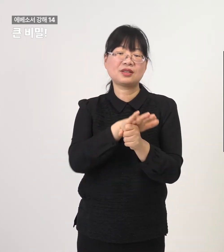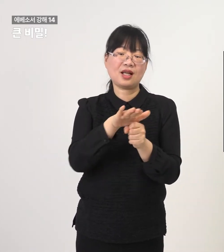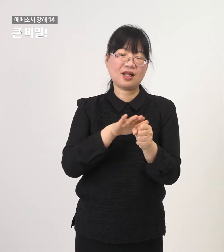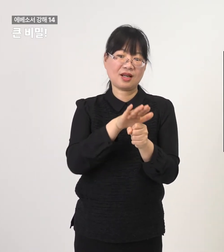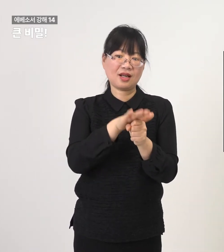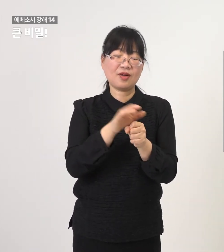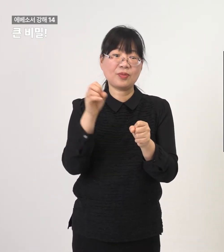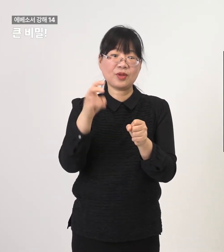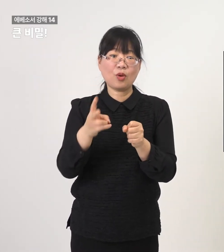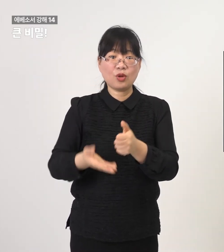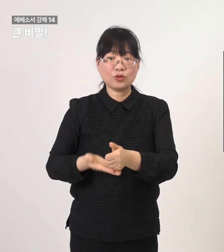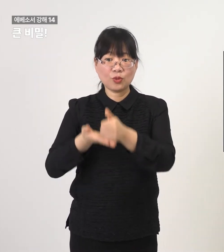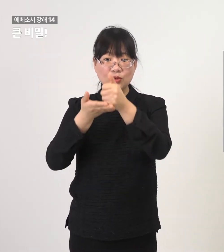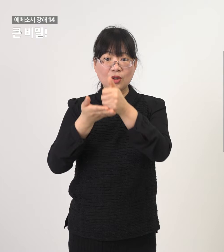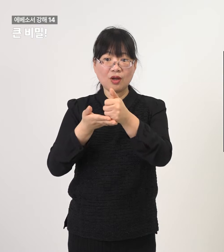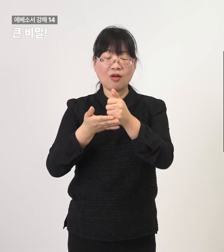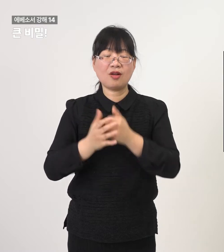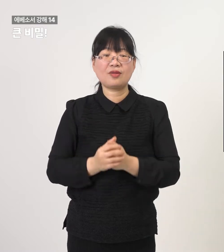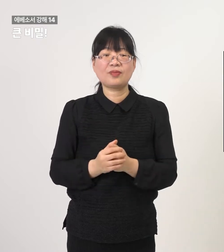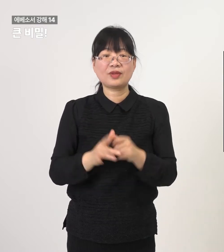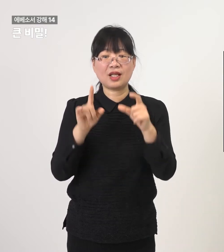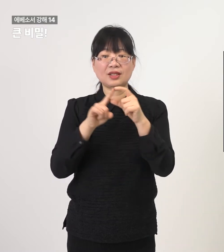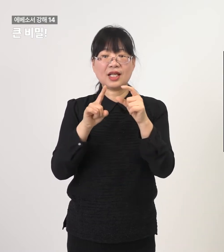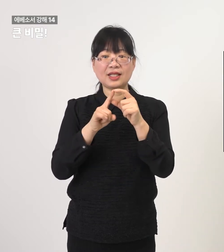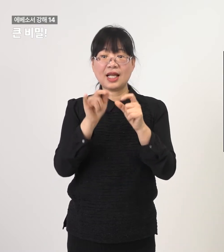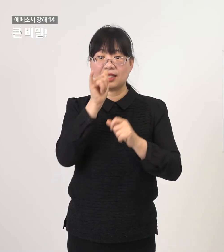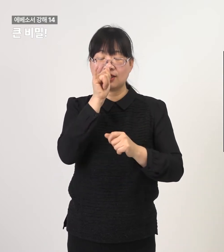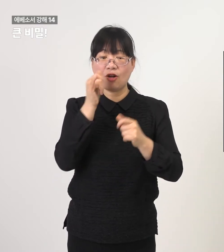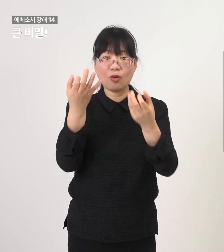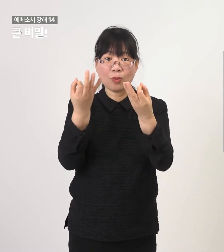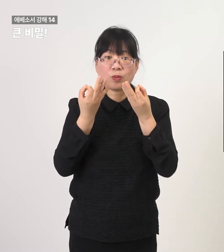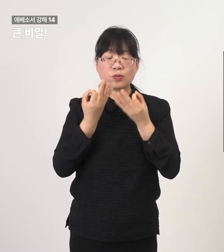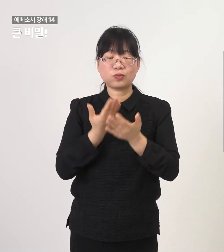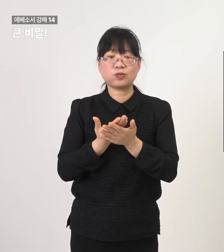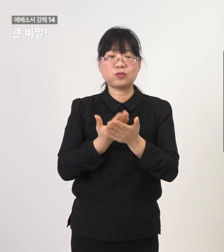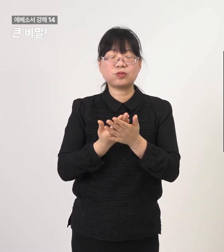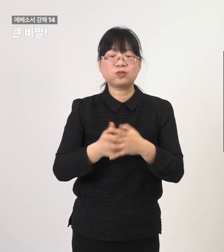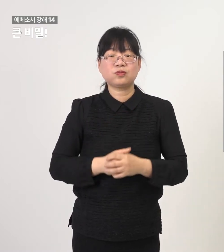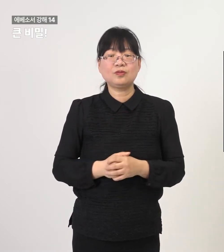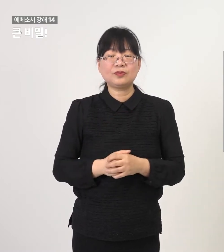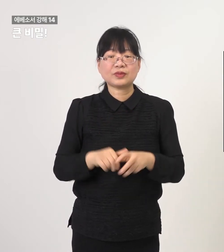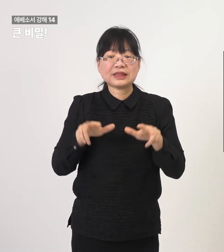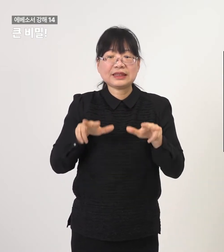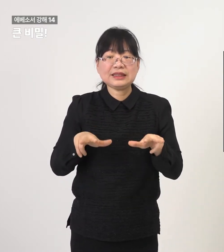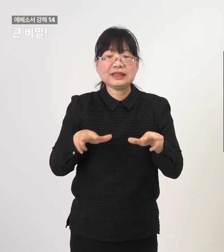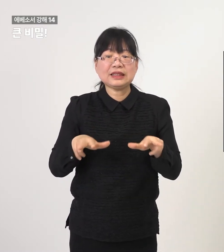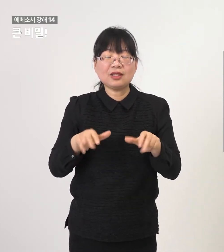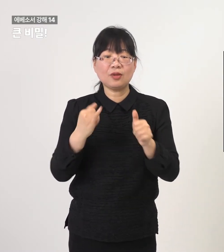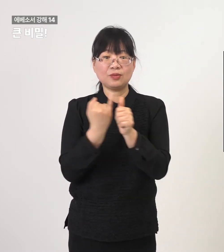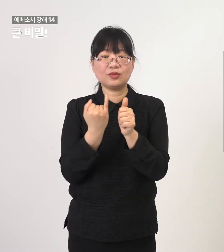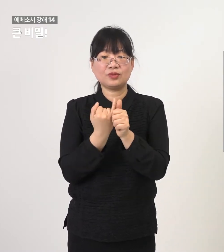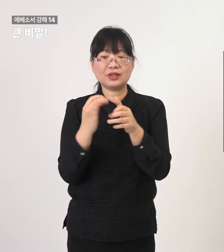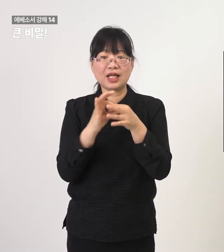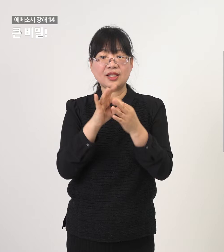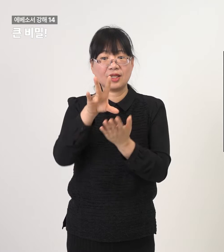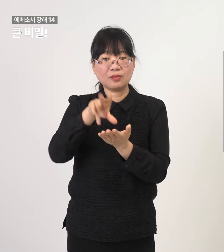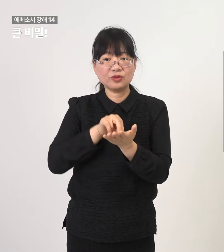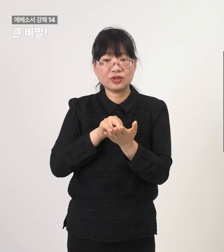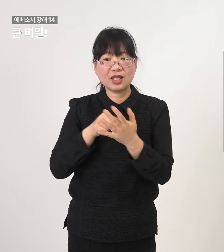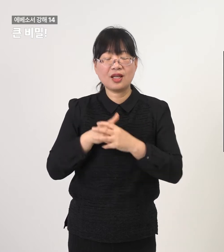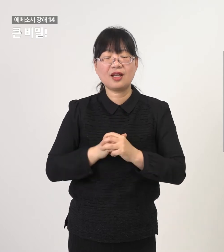사랑 그리고 존경이라는 단어가 등장을 해요. 앞을 보실까요? 그러니까 지금 부부관계의